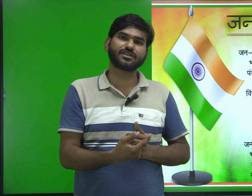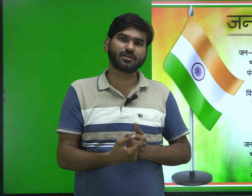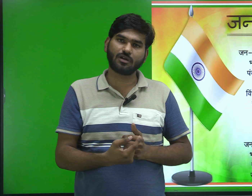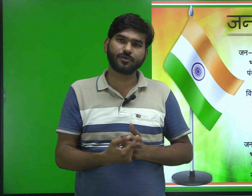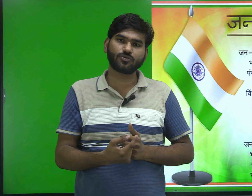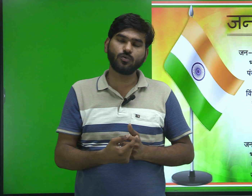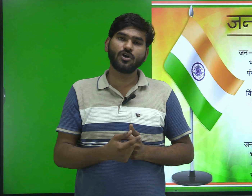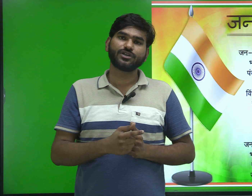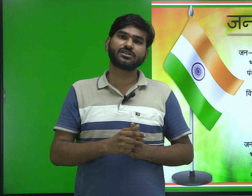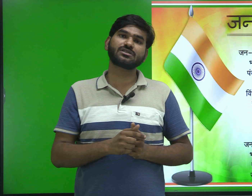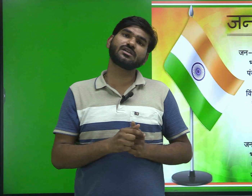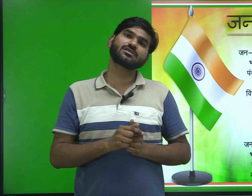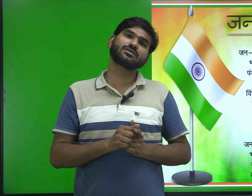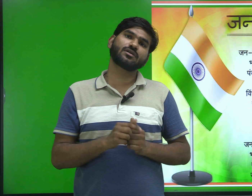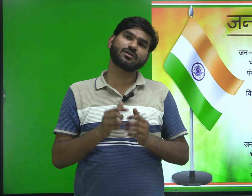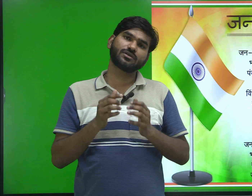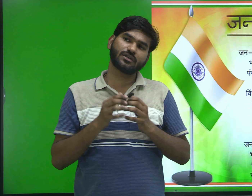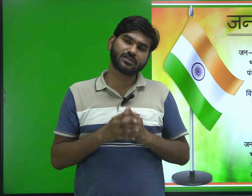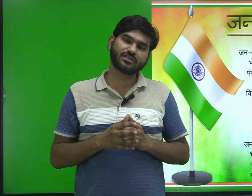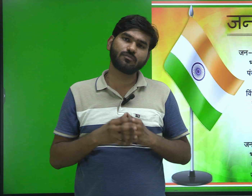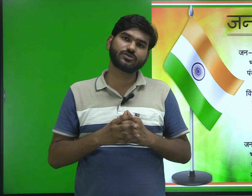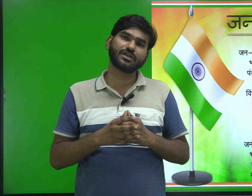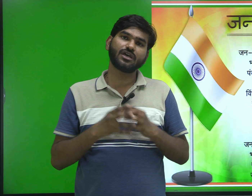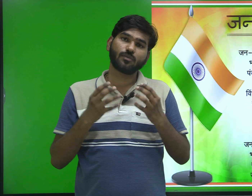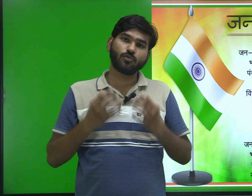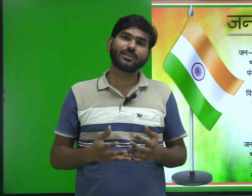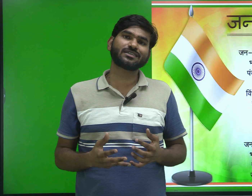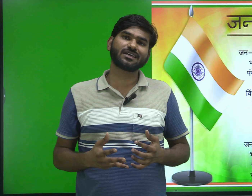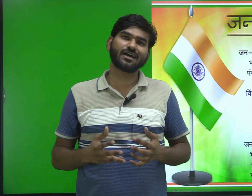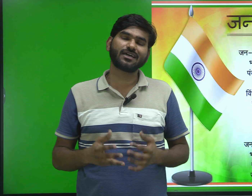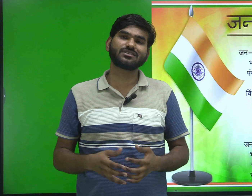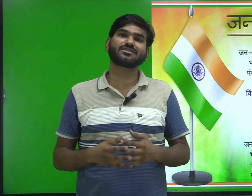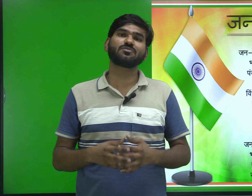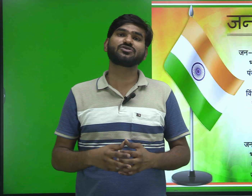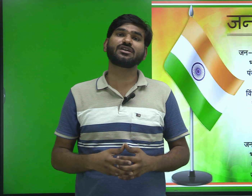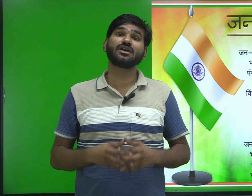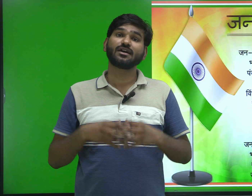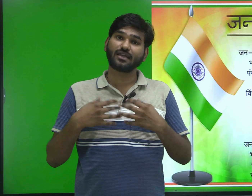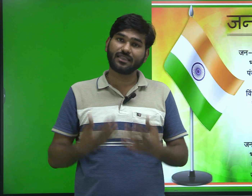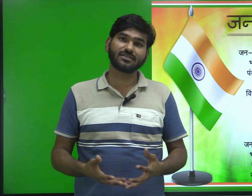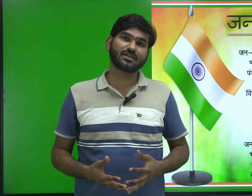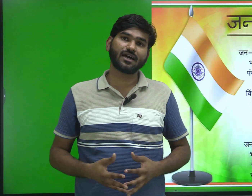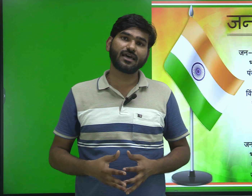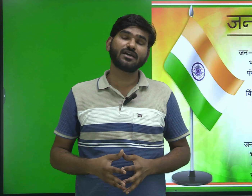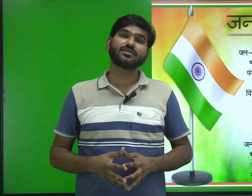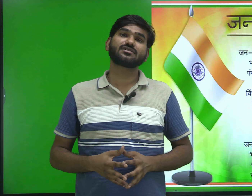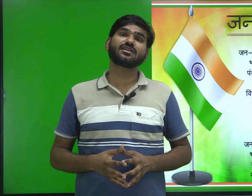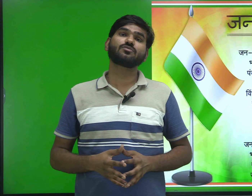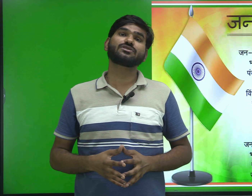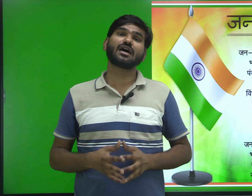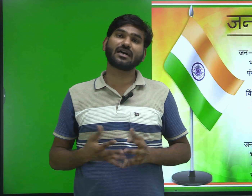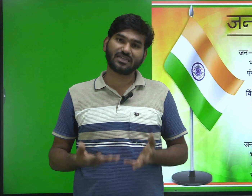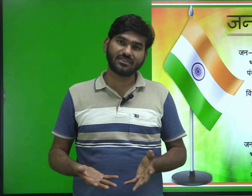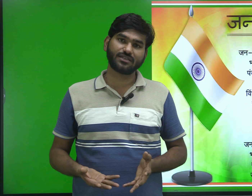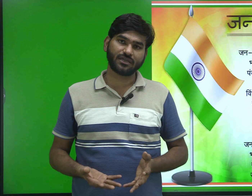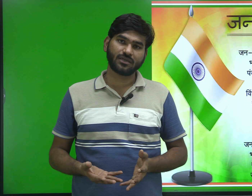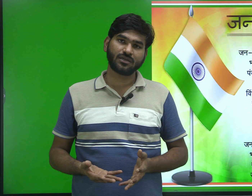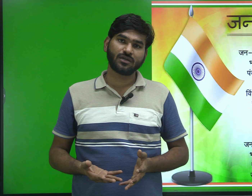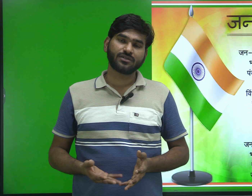समर्पित हूँ जिसने मुझे बोलना सिखाया, जिसने मुझे रहना सिखाया, जिसने मुझे आज़ादी दी, जिसके